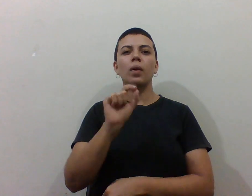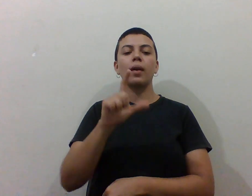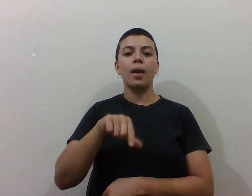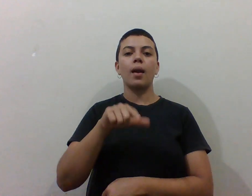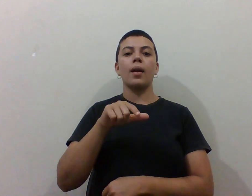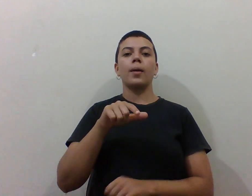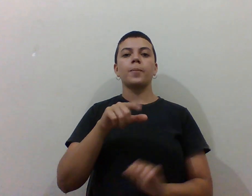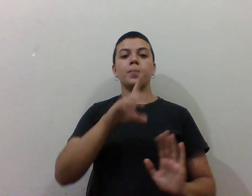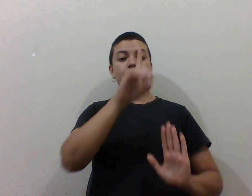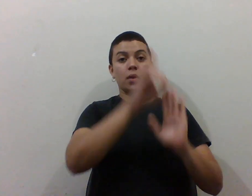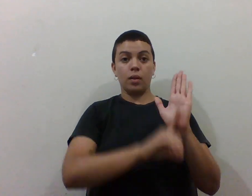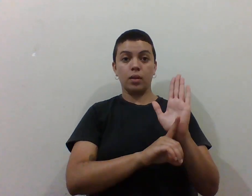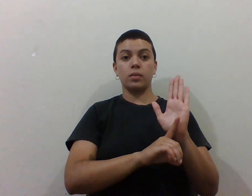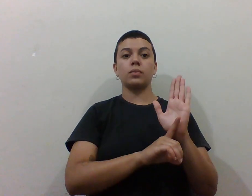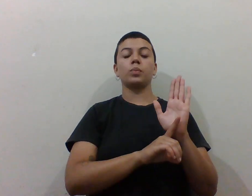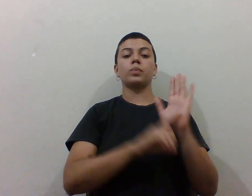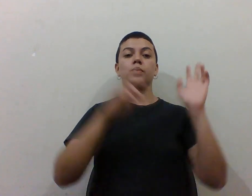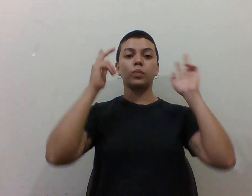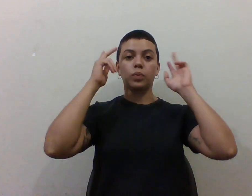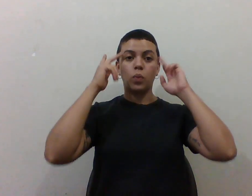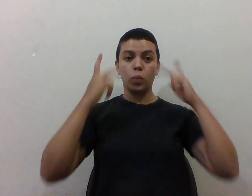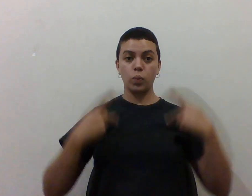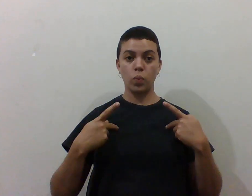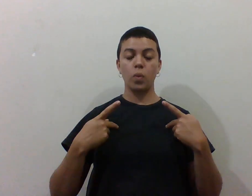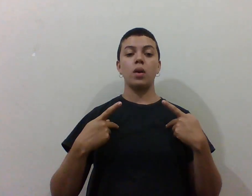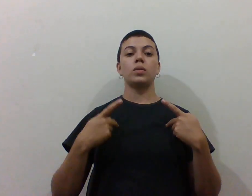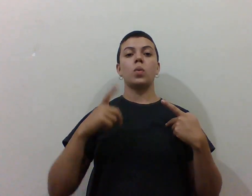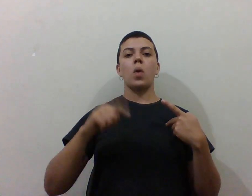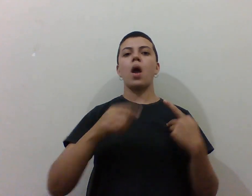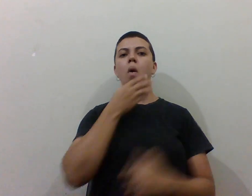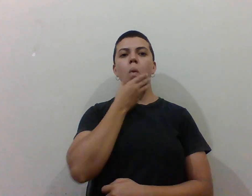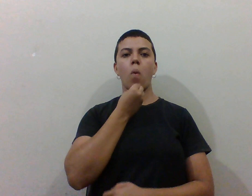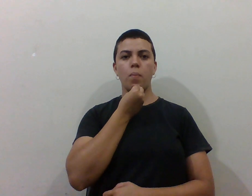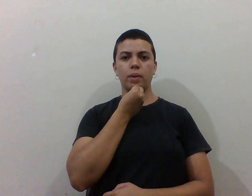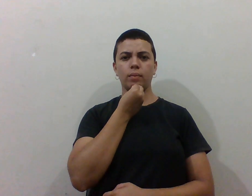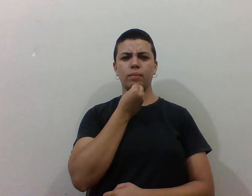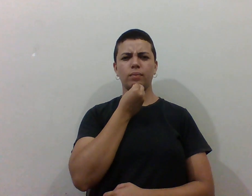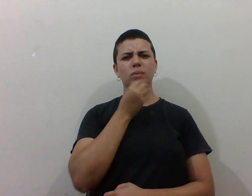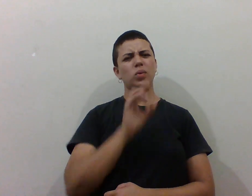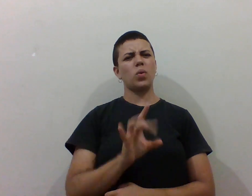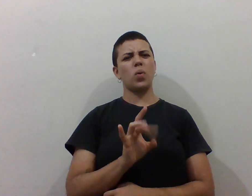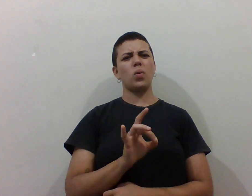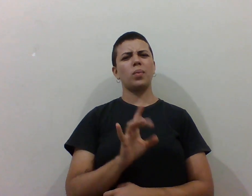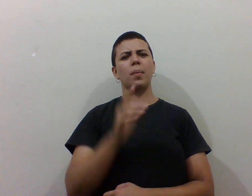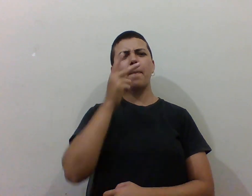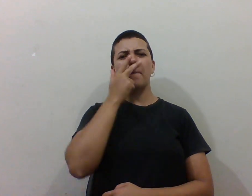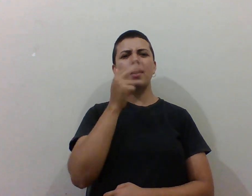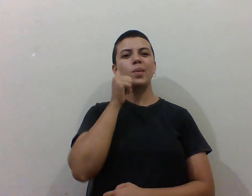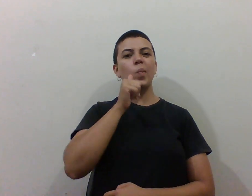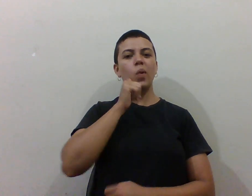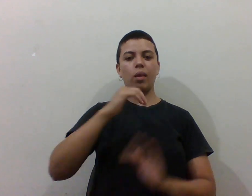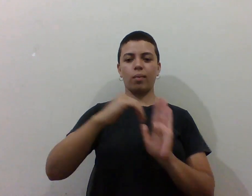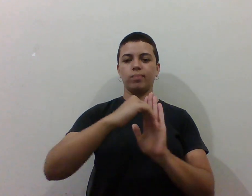dos Direitos dos Homens. E, historicamente, nós mulheres fomos apartadas do reconhecimento expresso de